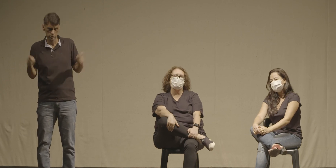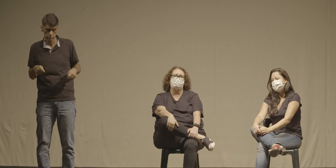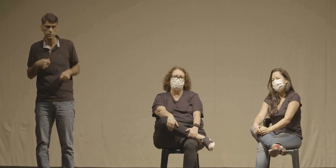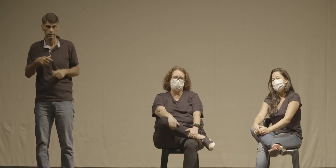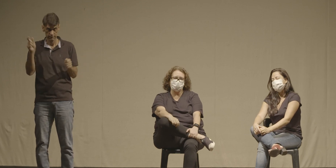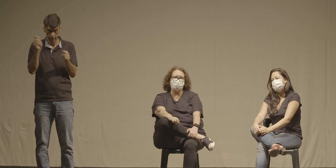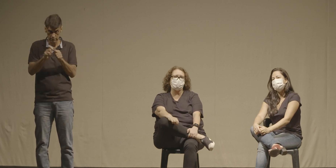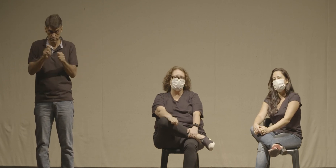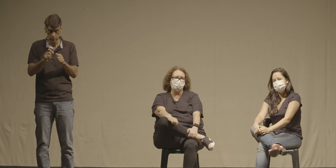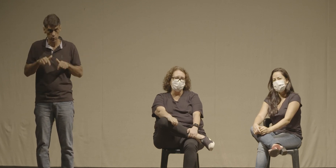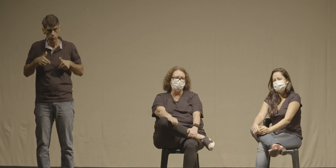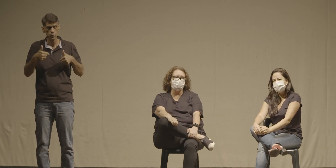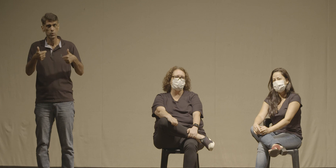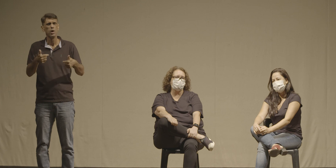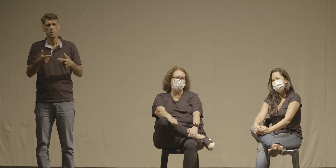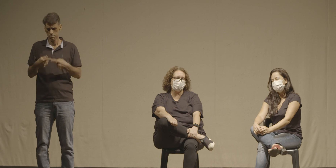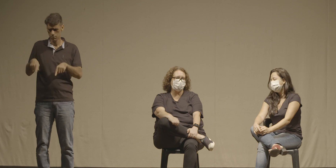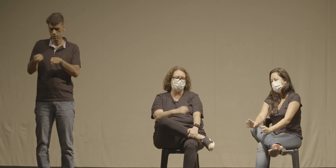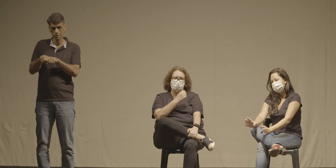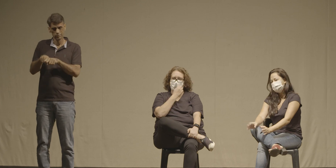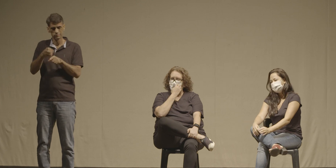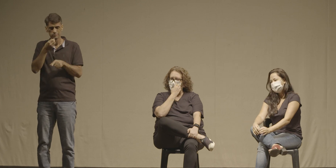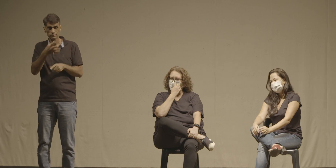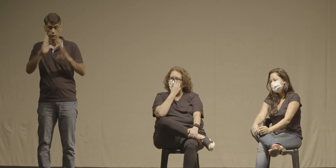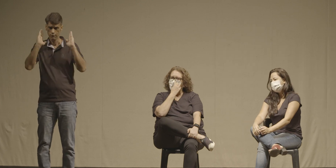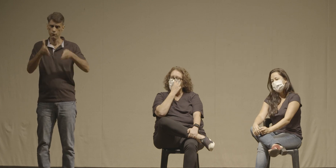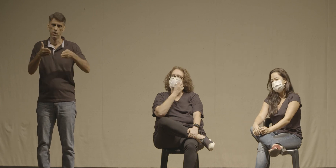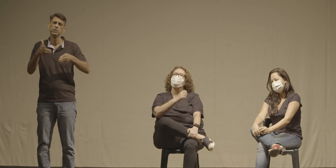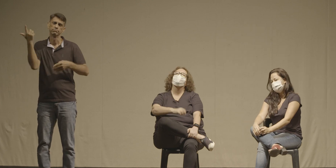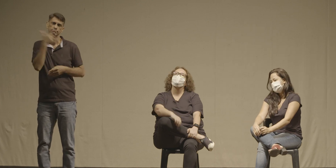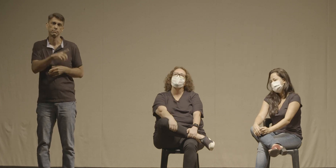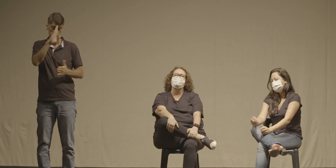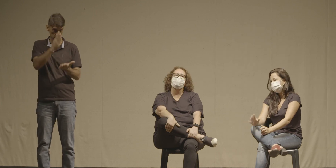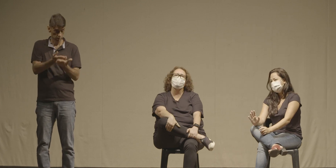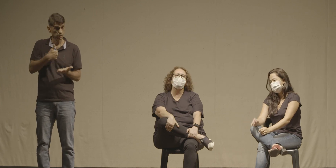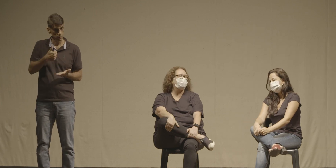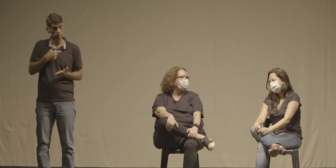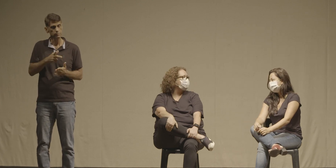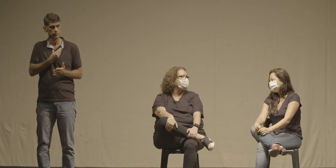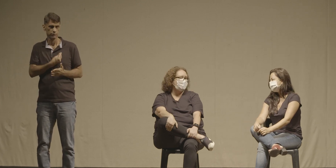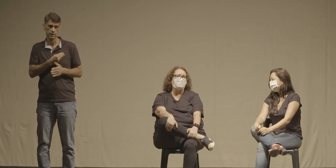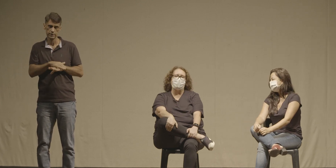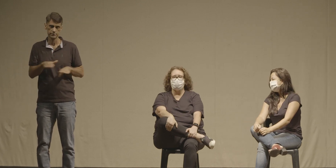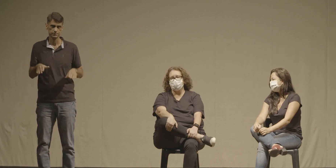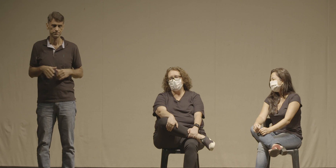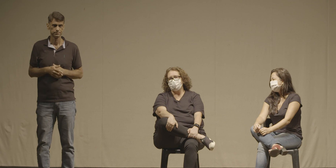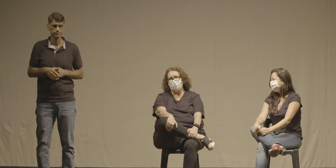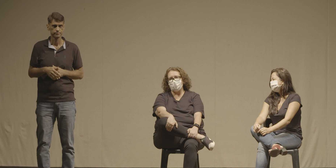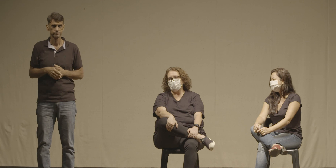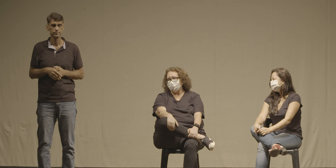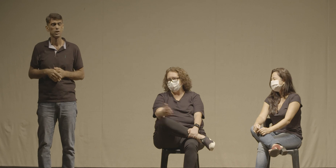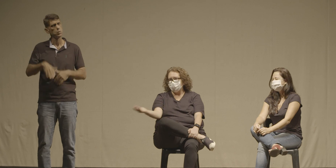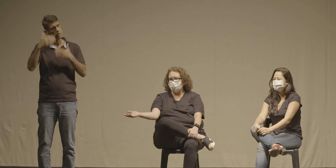realizar com boas parcerias e com foco. É o que eu acredito e é assim que eu sigo a minha vida. Bom,